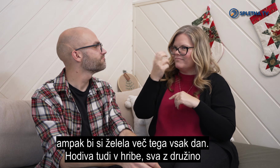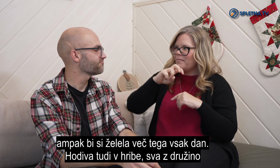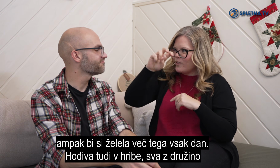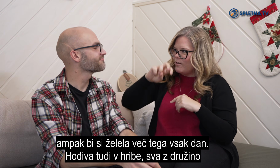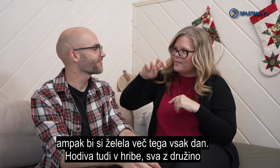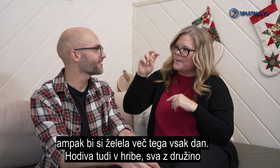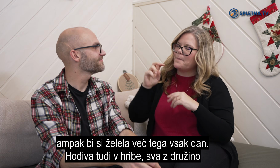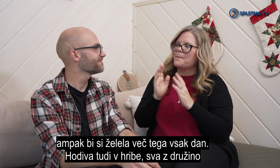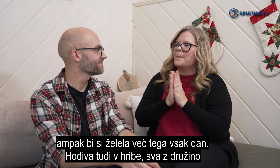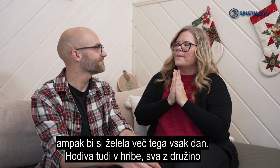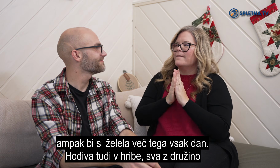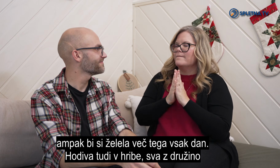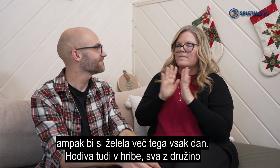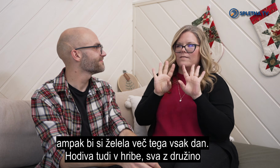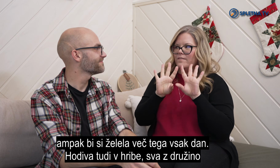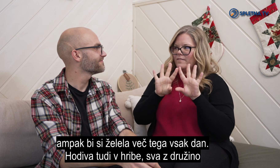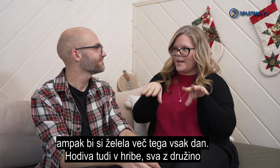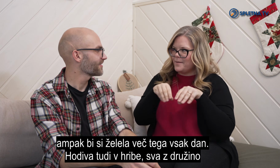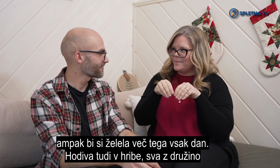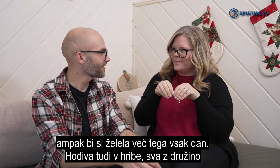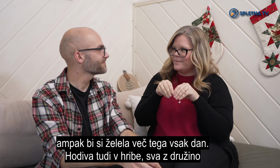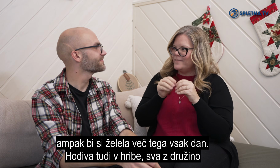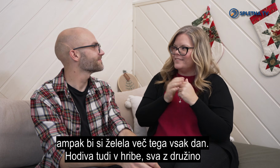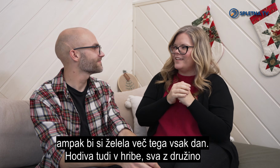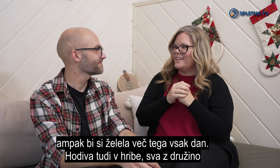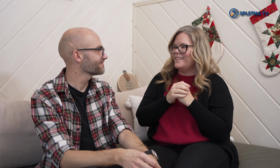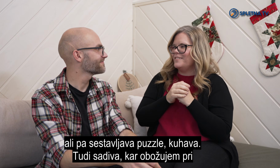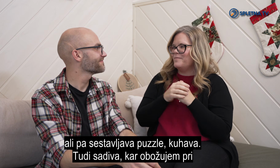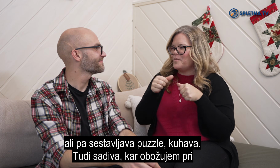Hodiva tudi v hribe, sva z družino ali pa sestavljava puzle, kuhava.